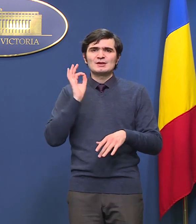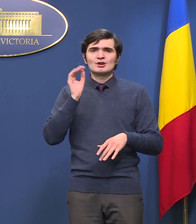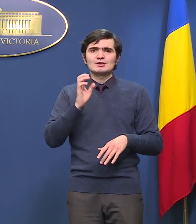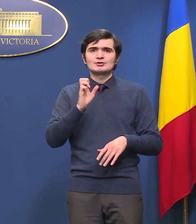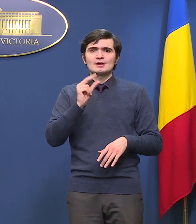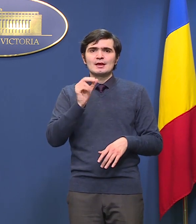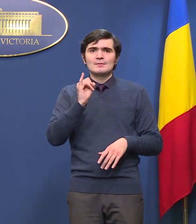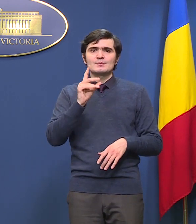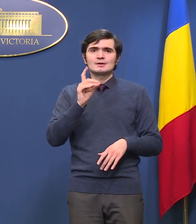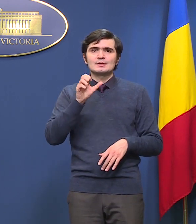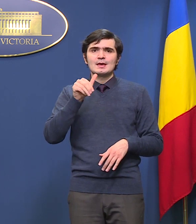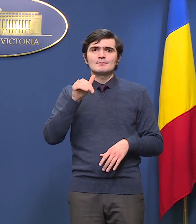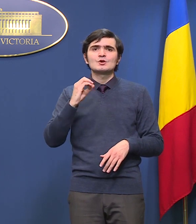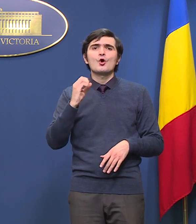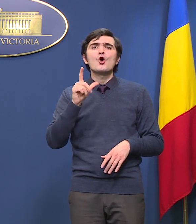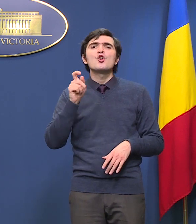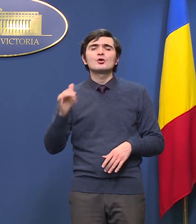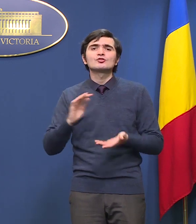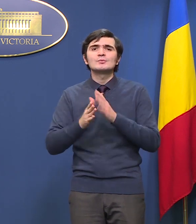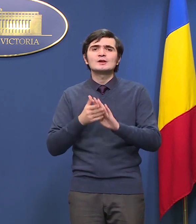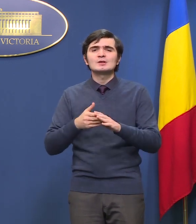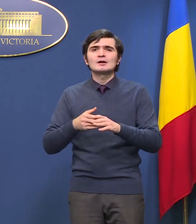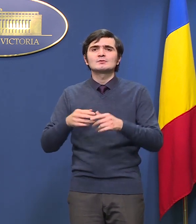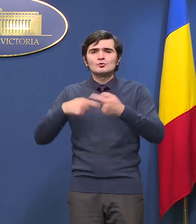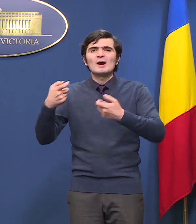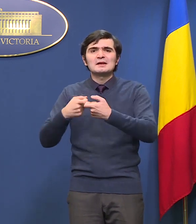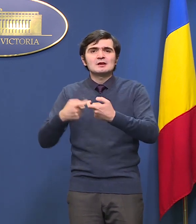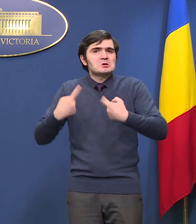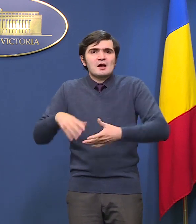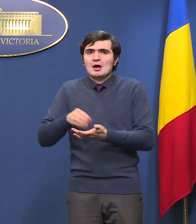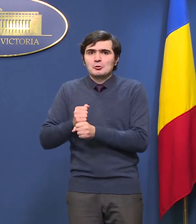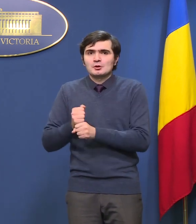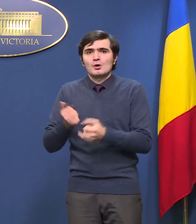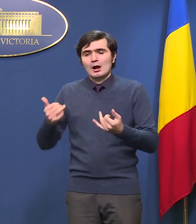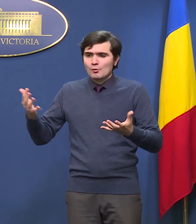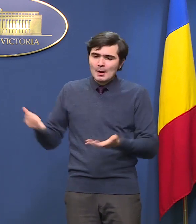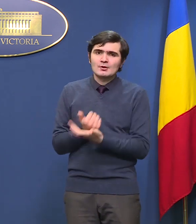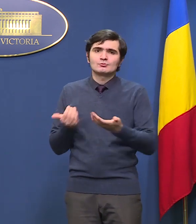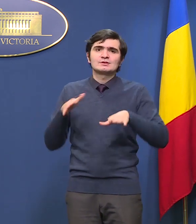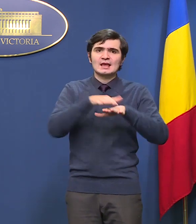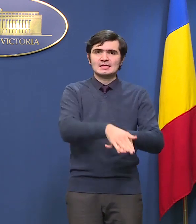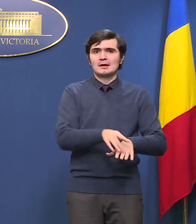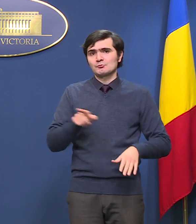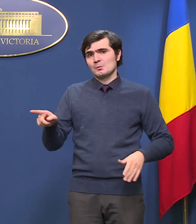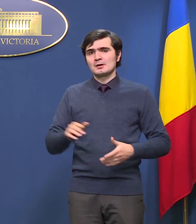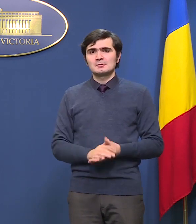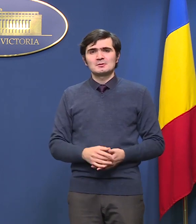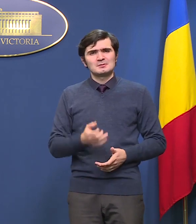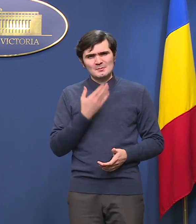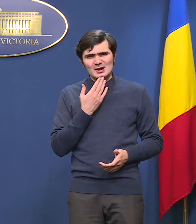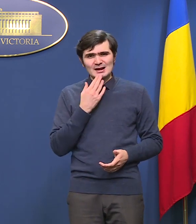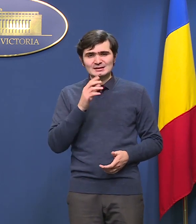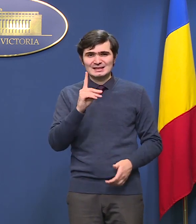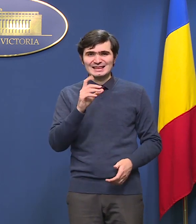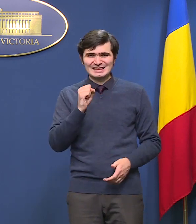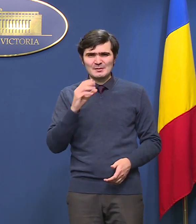care și-au terminat rezidențiatul, au dat examen și nu-și găsiseră loc de muncă, și pe care am reușit să integrăm. Pentru că, din păcate, în